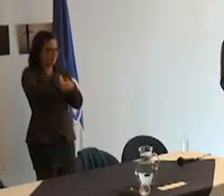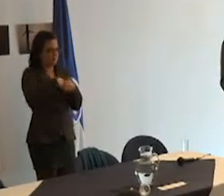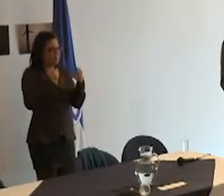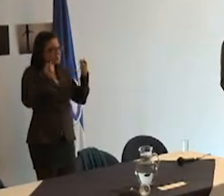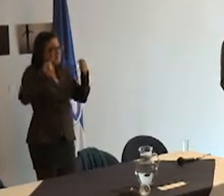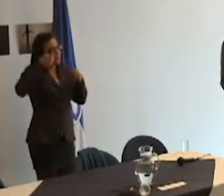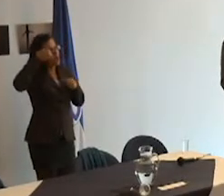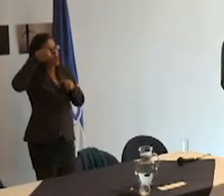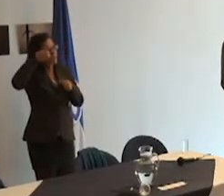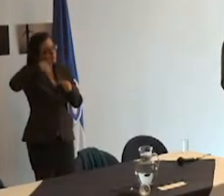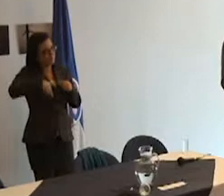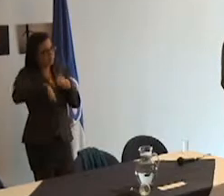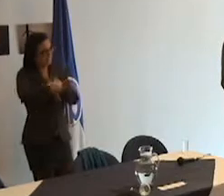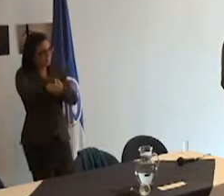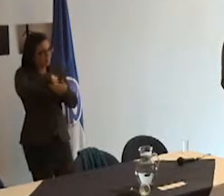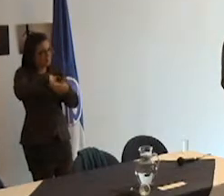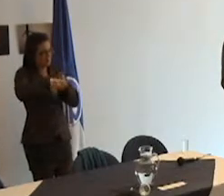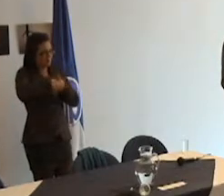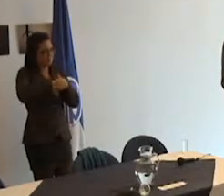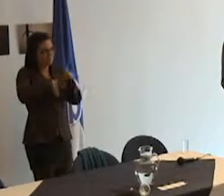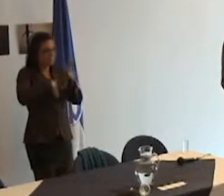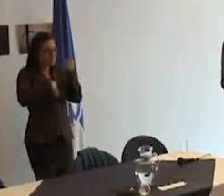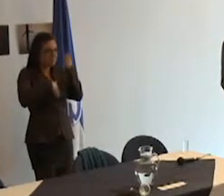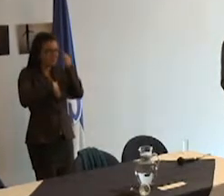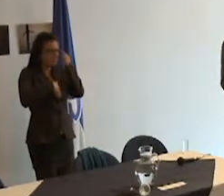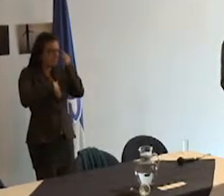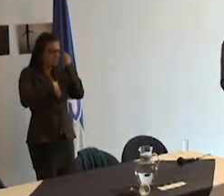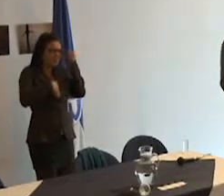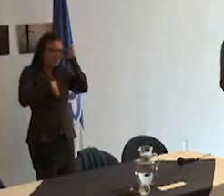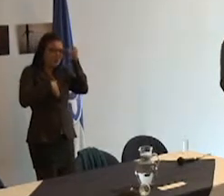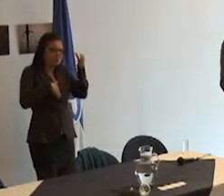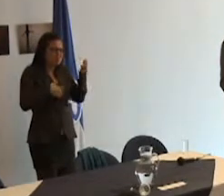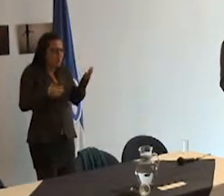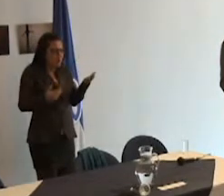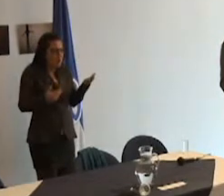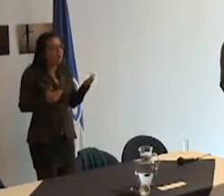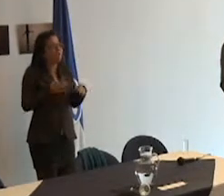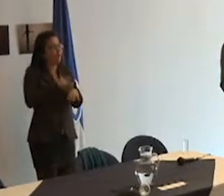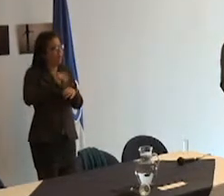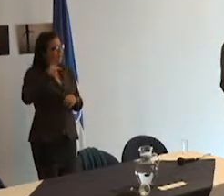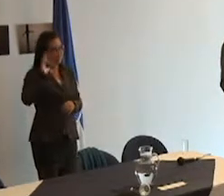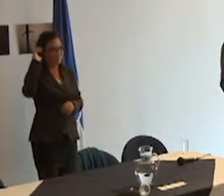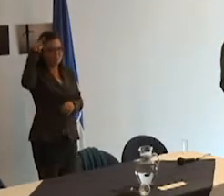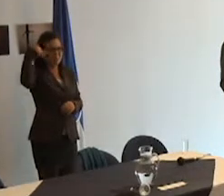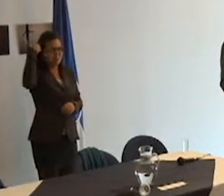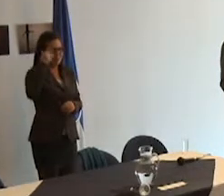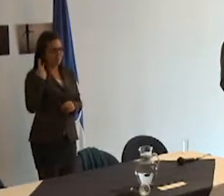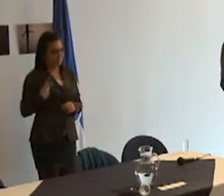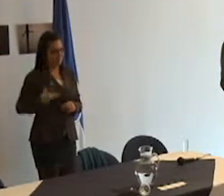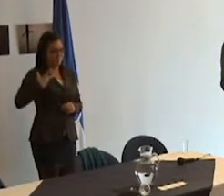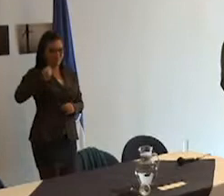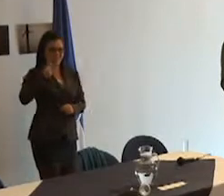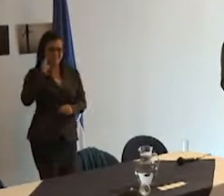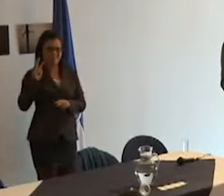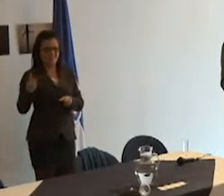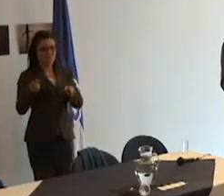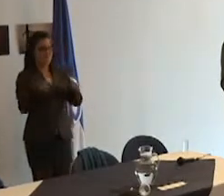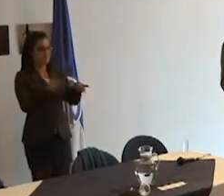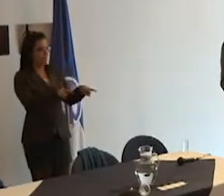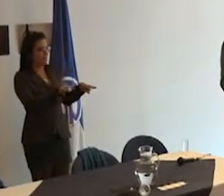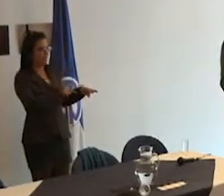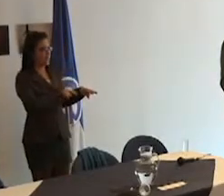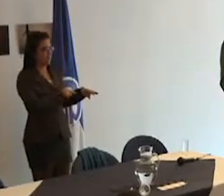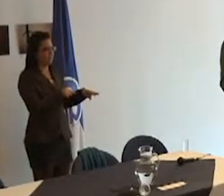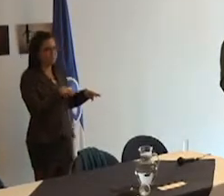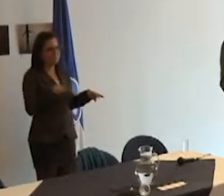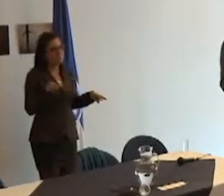este concepto en América Latina implica mirarla en toda su dimensionalidad histórica. Un elemento nodal de